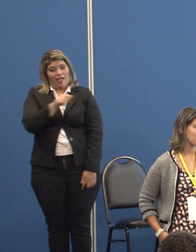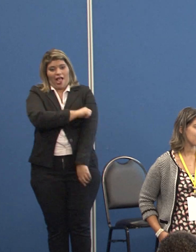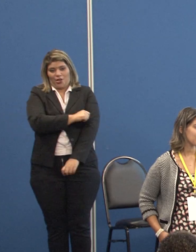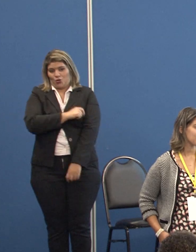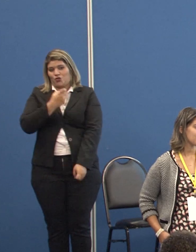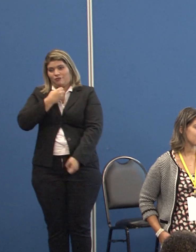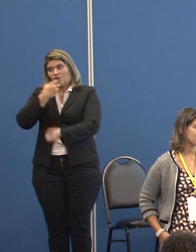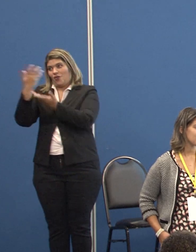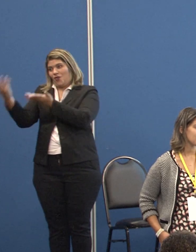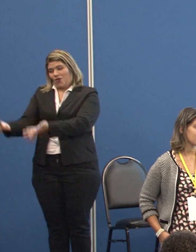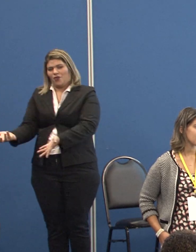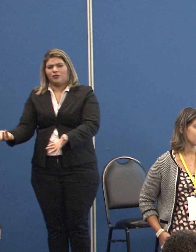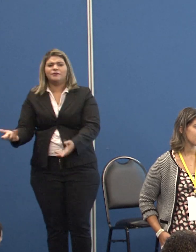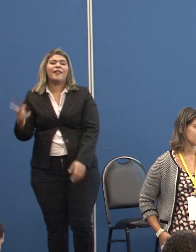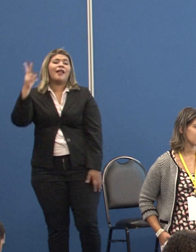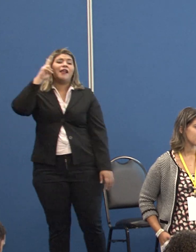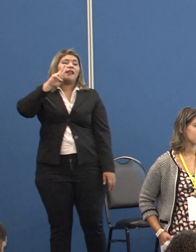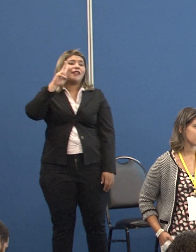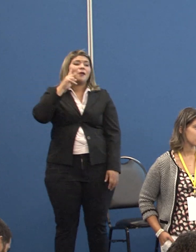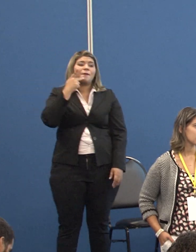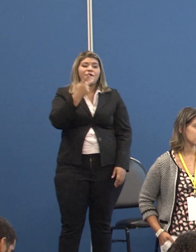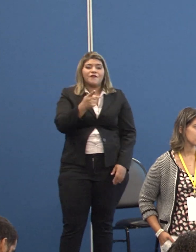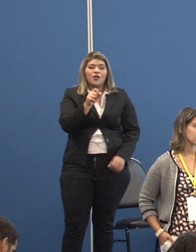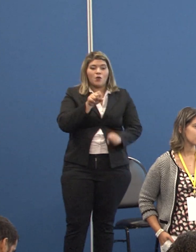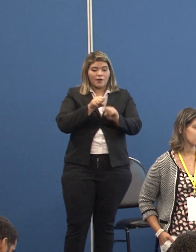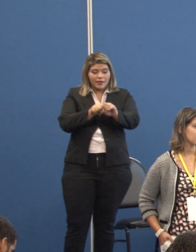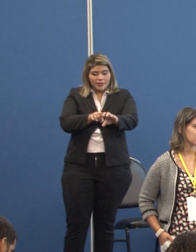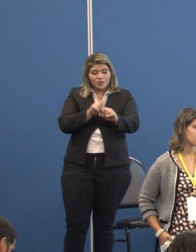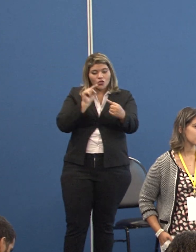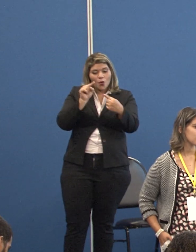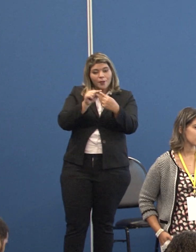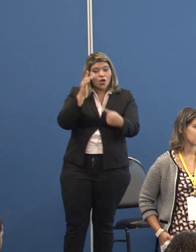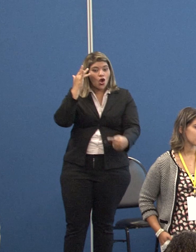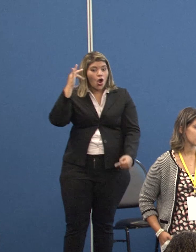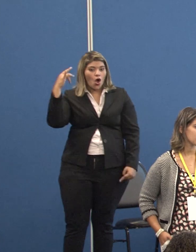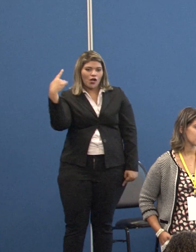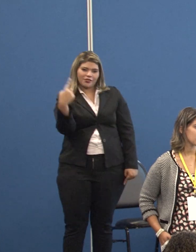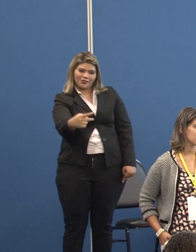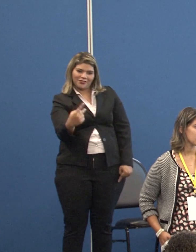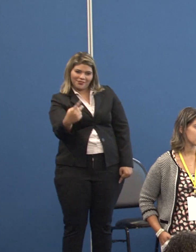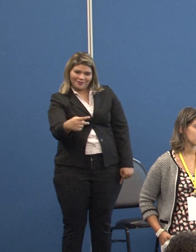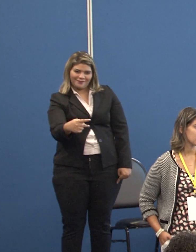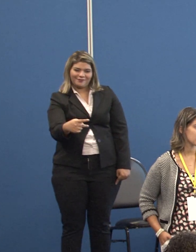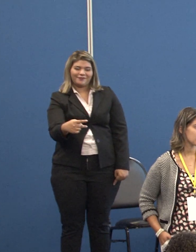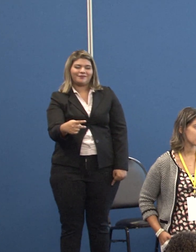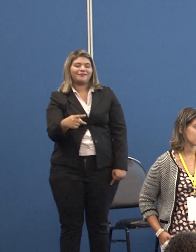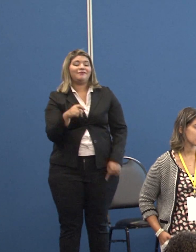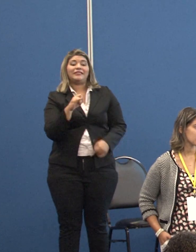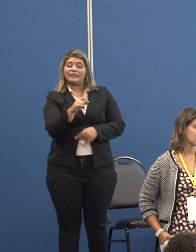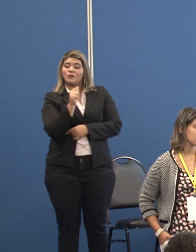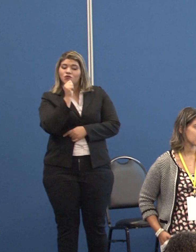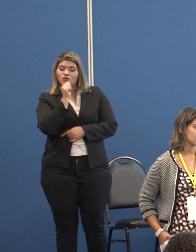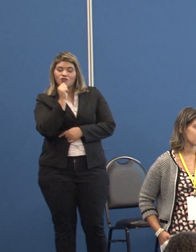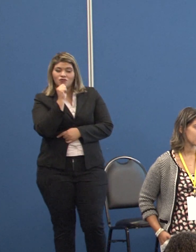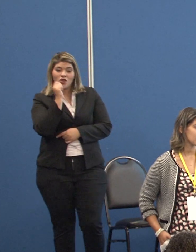do cotidiano? Quando ele parte do cotidiano, fica muito difícil a gente não ter uma